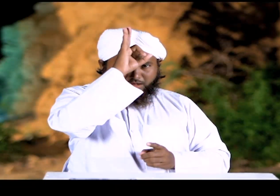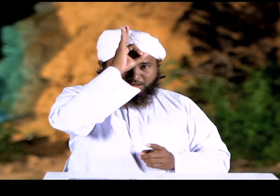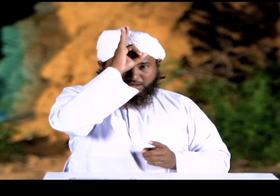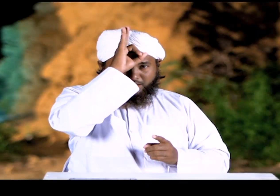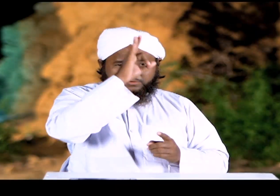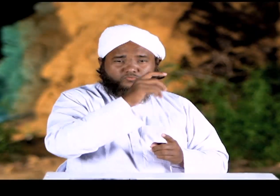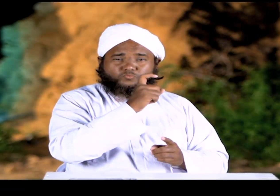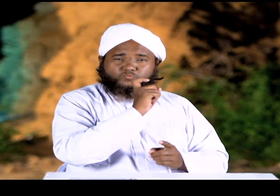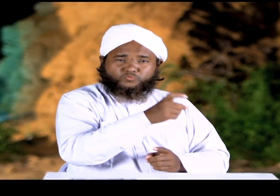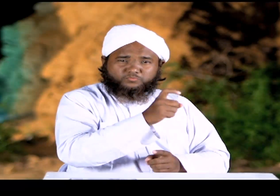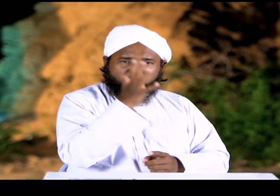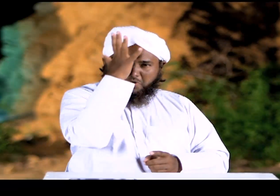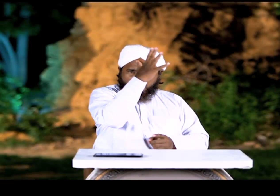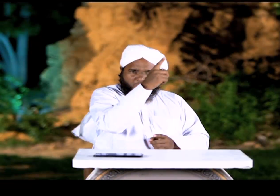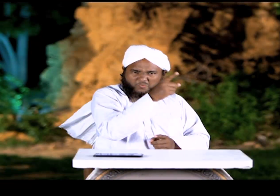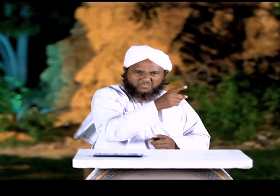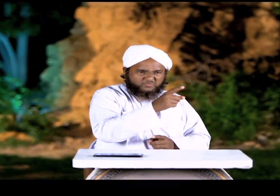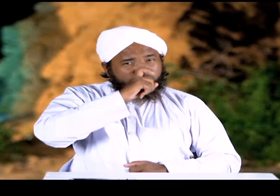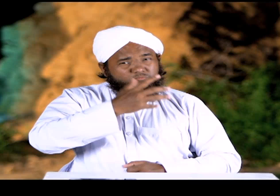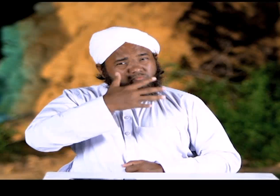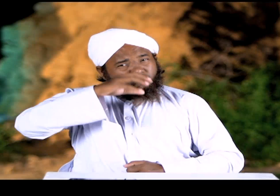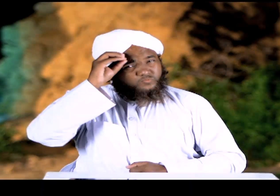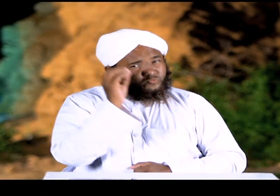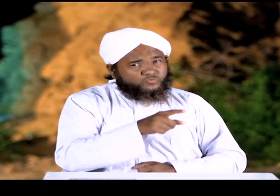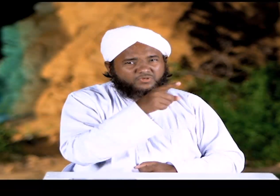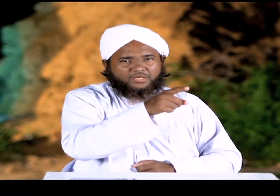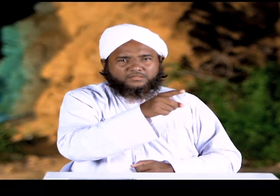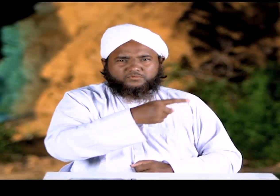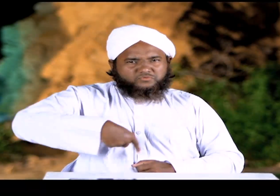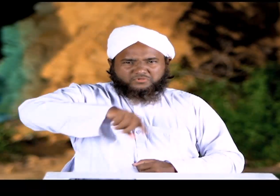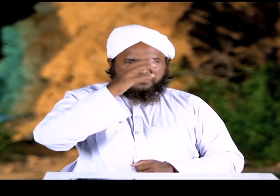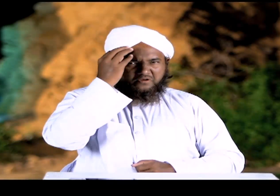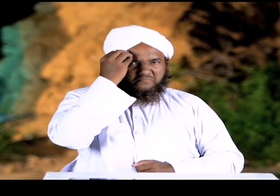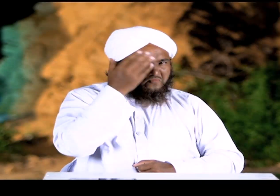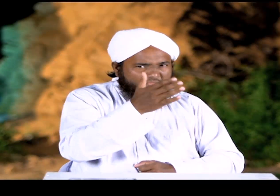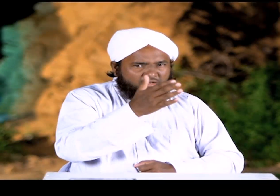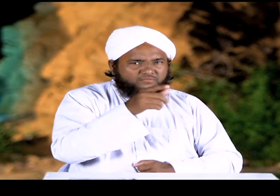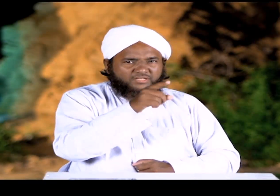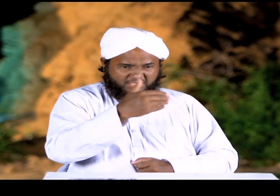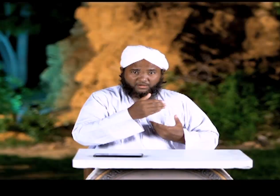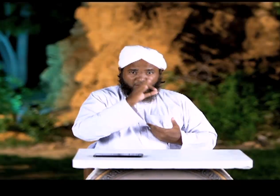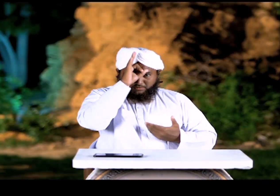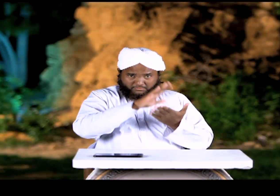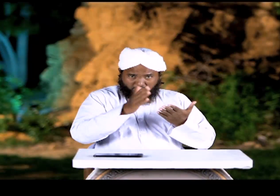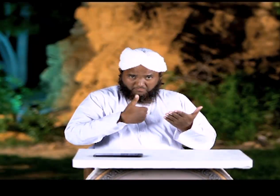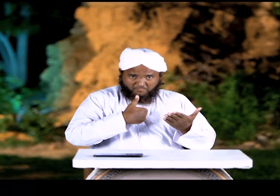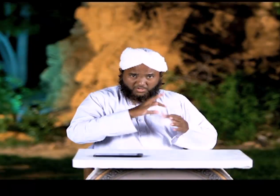اے دشمن خدا، تو جھوٹا ہے، کیا تجھے یہ گمان ہے معاذ اللہ میں دوزخ میں جاؤں